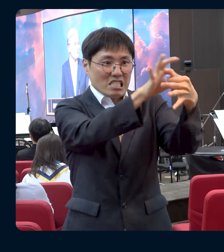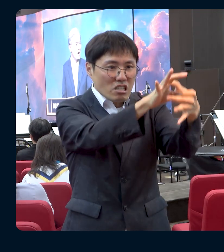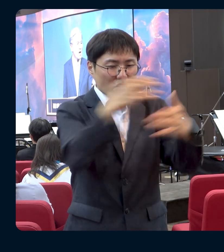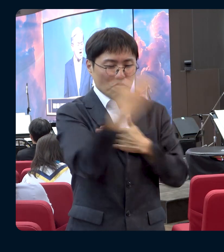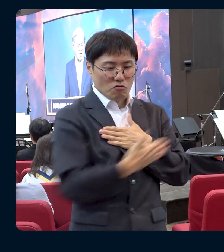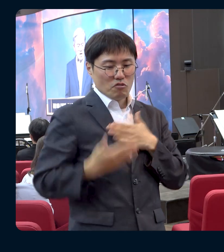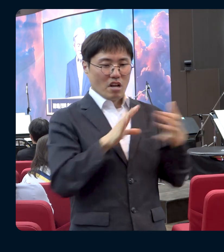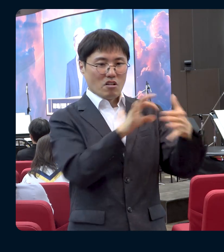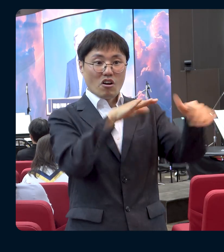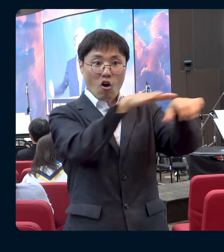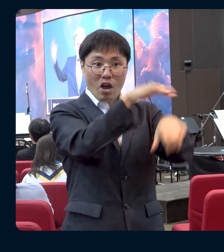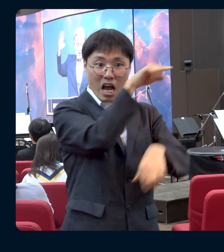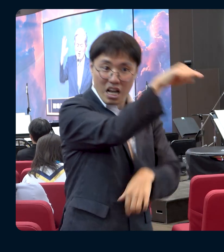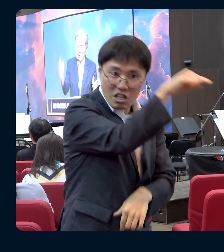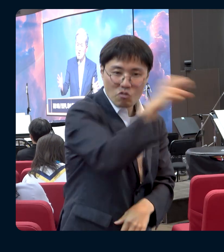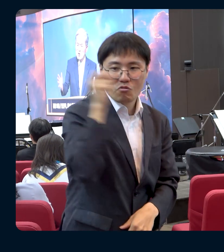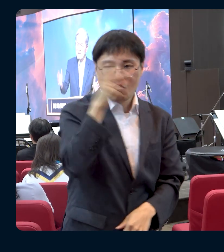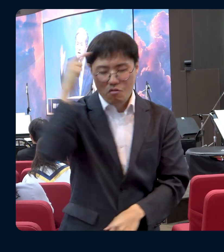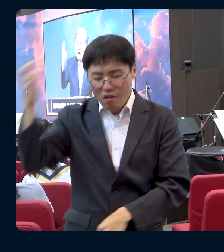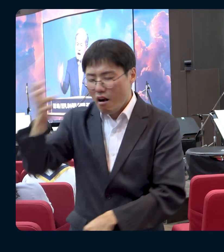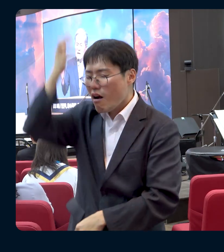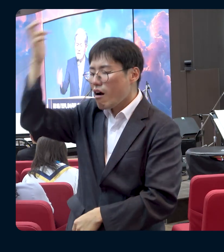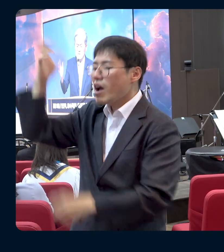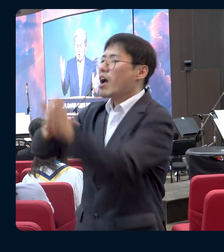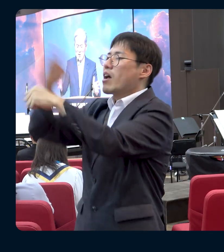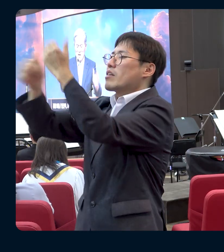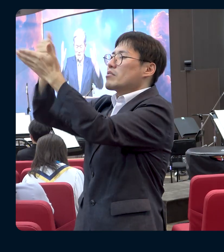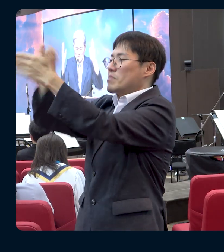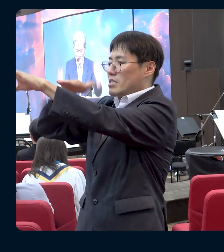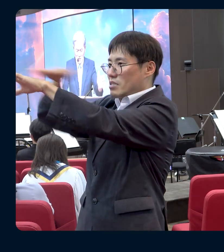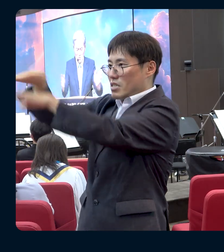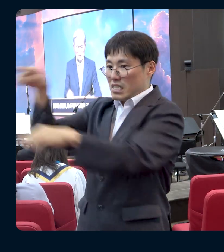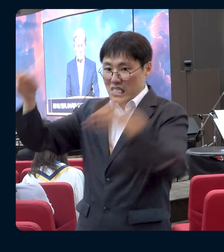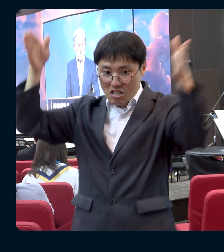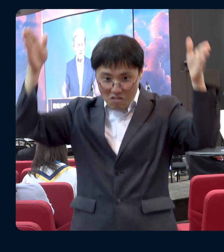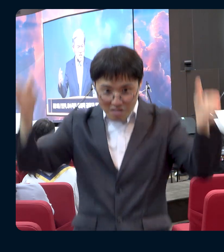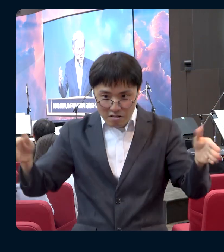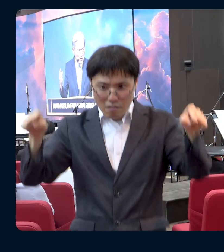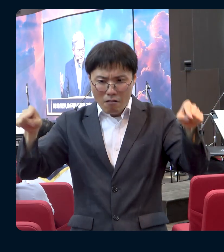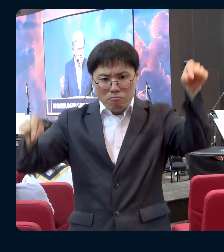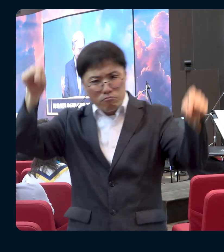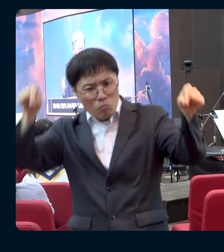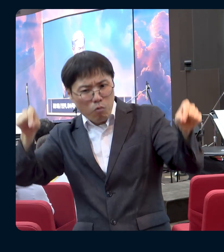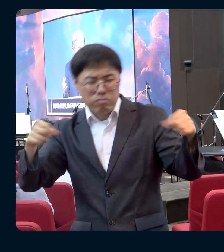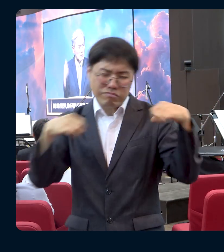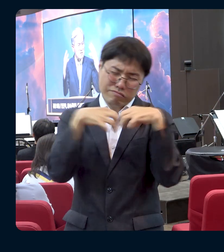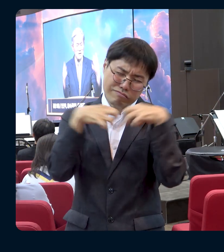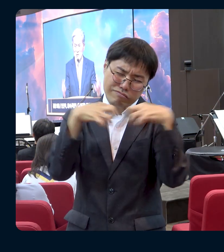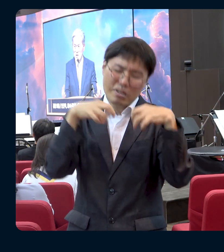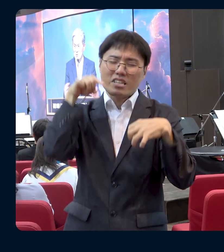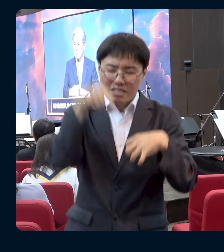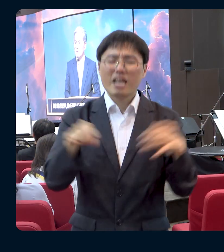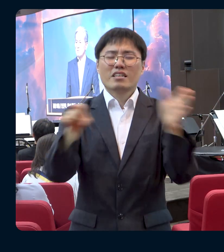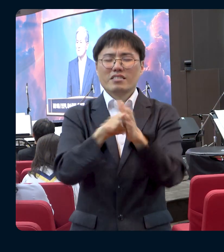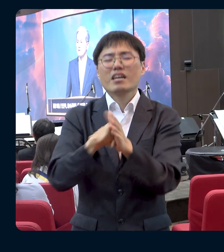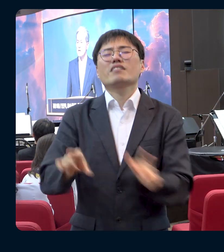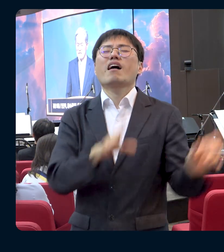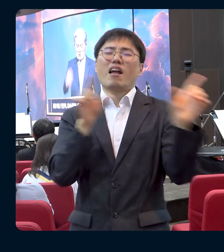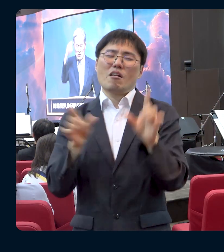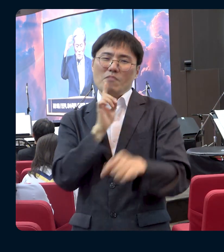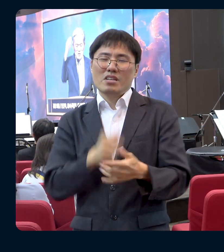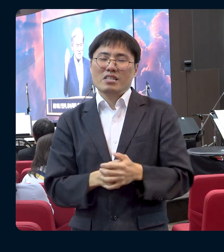육체적 경향과 그리고 영적인 하나님 경향 사이에서 치열한 싸움을 하는 것이 바로